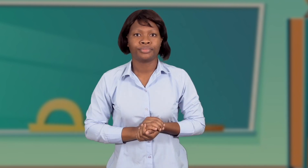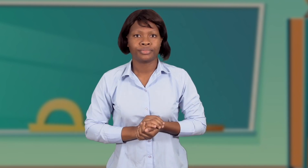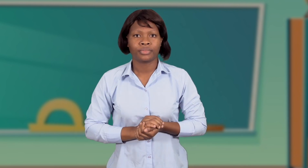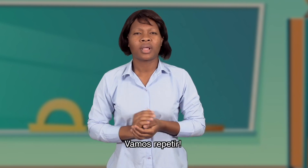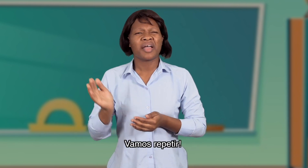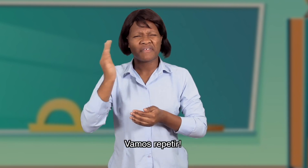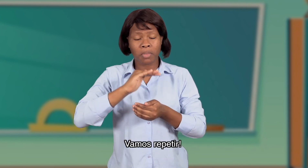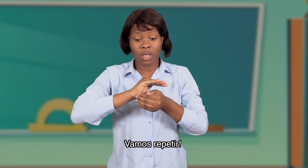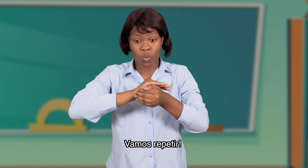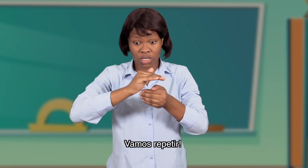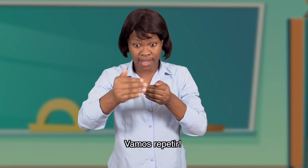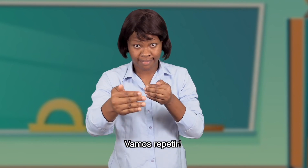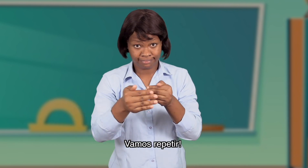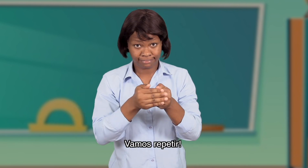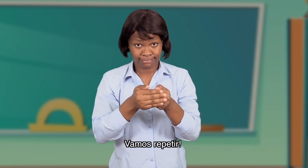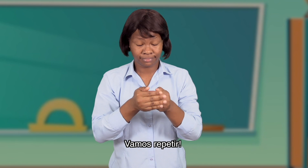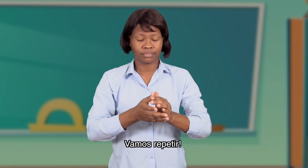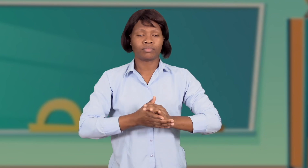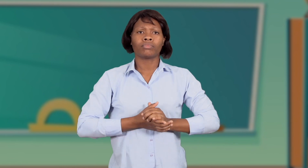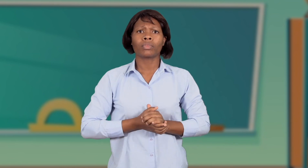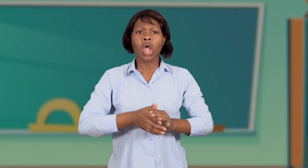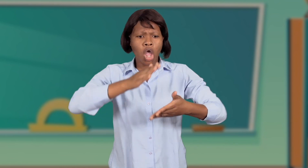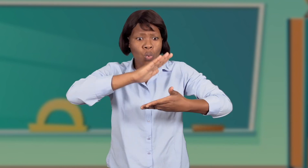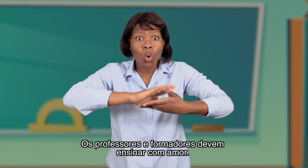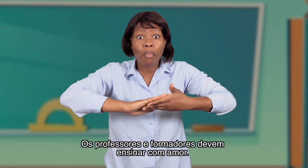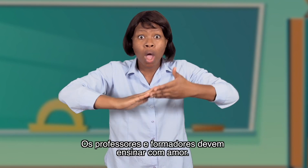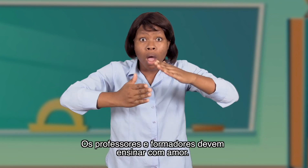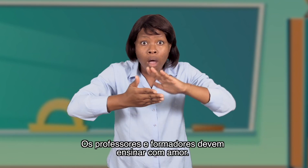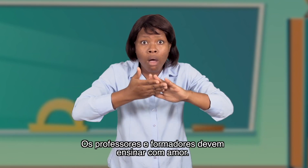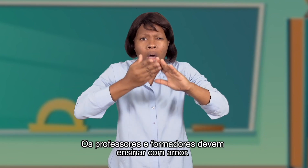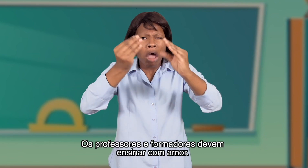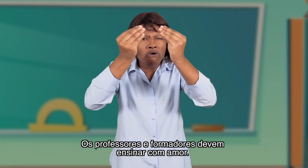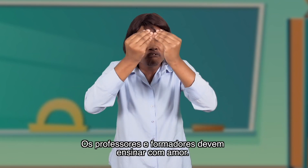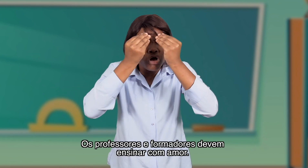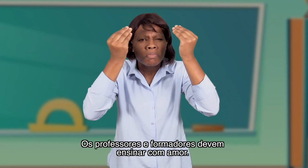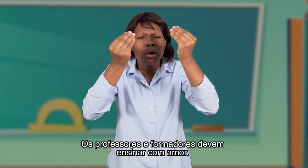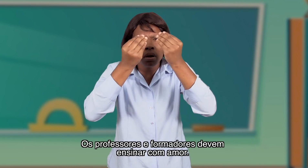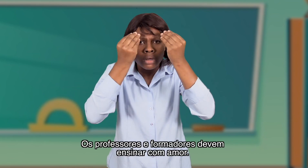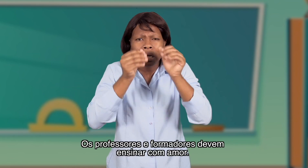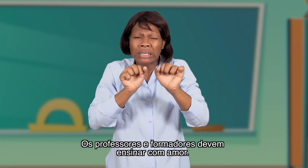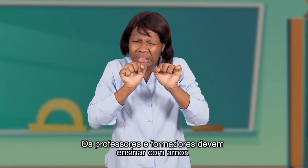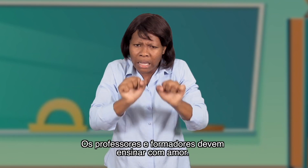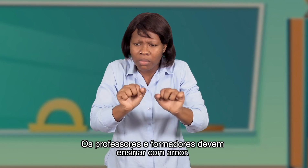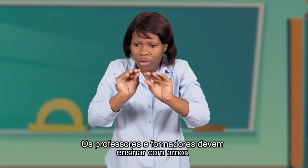Vamos repetir Os professores e formadores devem